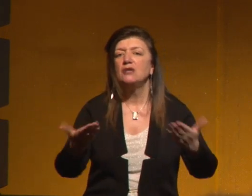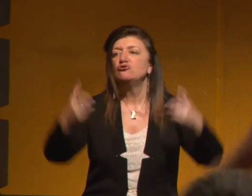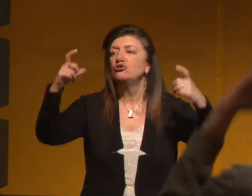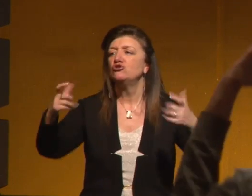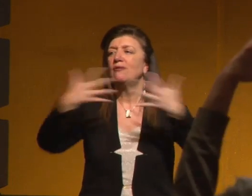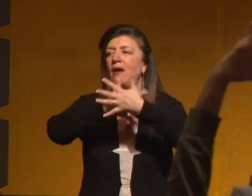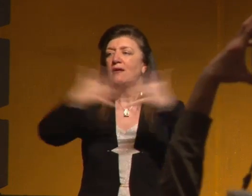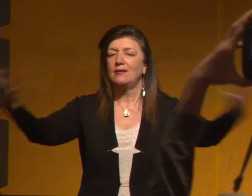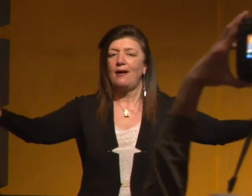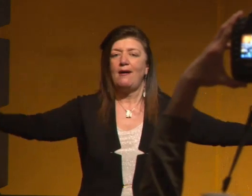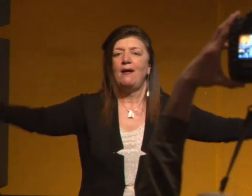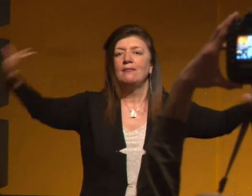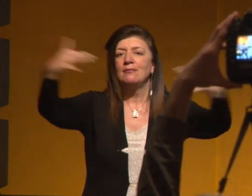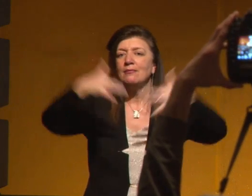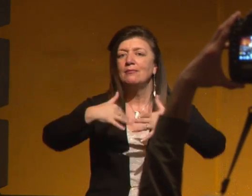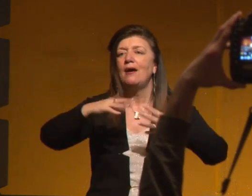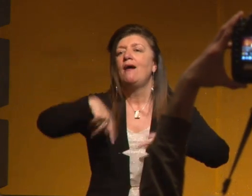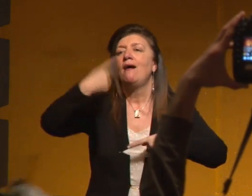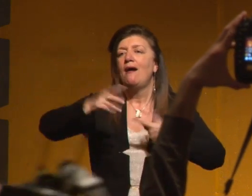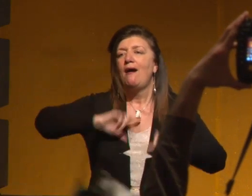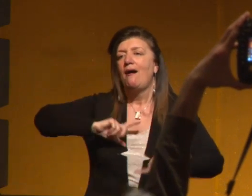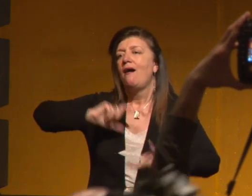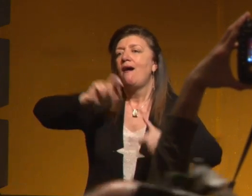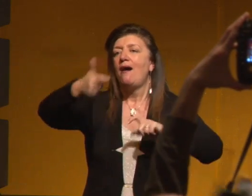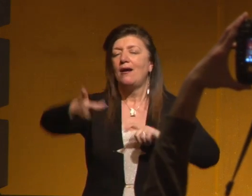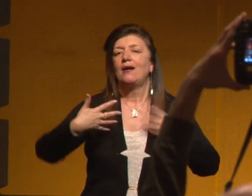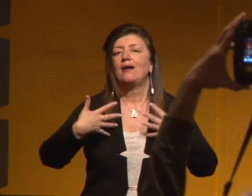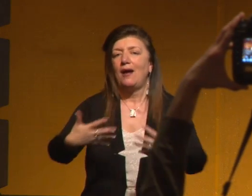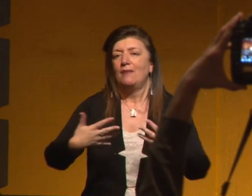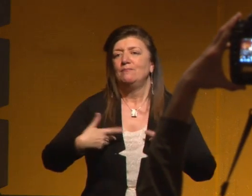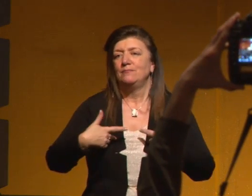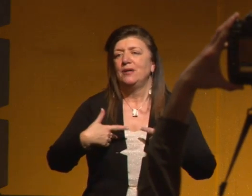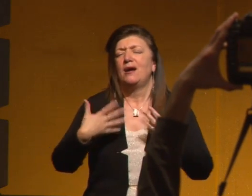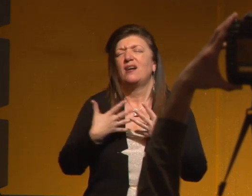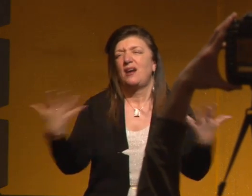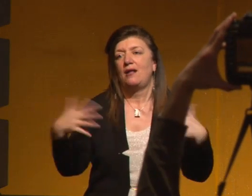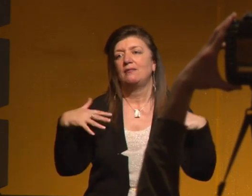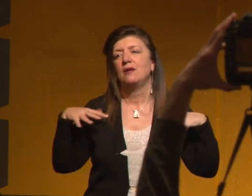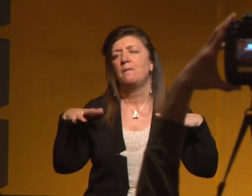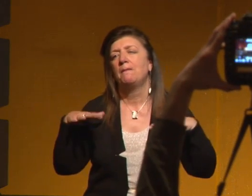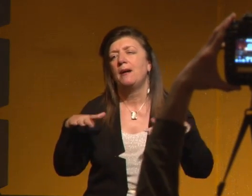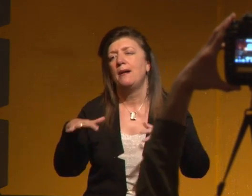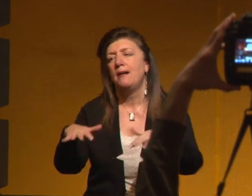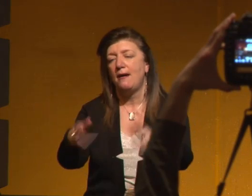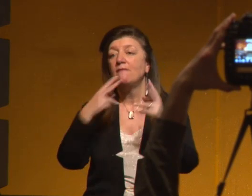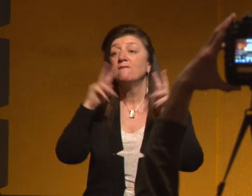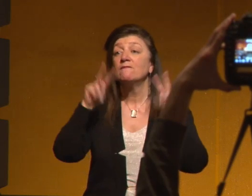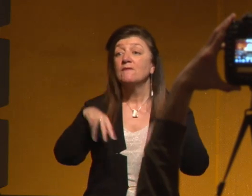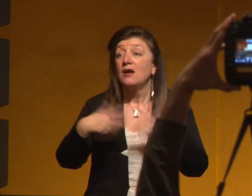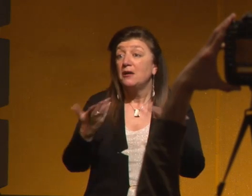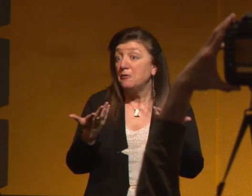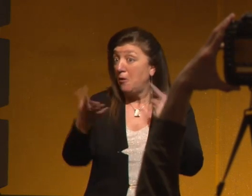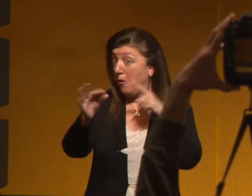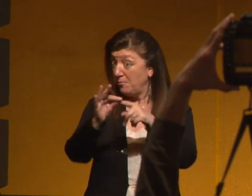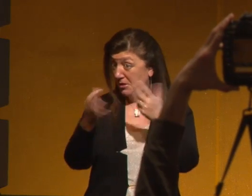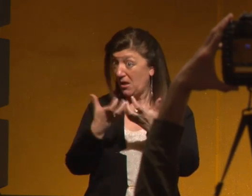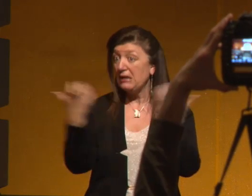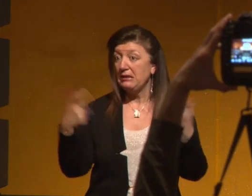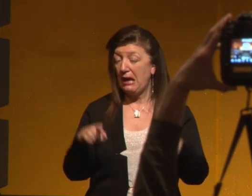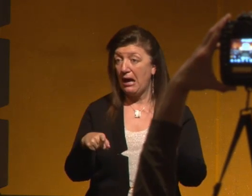certa sapra ricambiare con il dovuto affetto interesse e grande partecipazione l'obiettivo credo sia chiaro portare